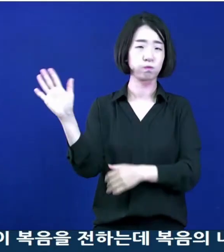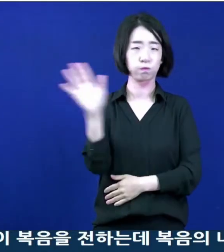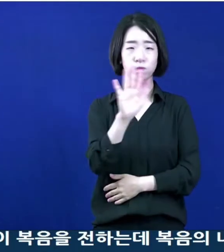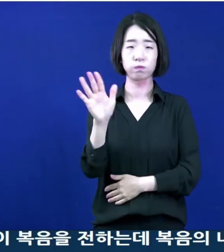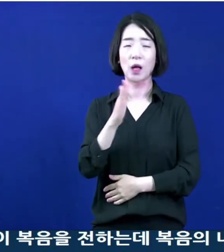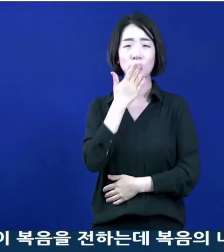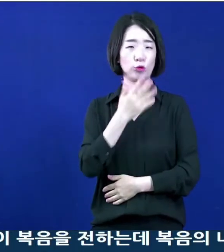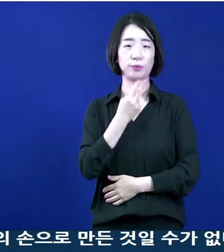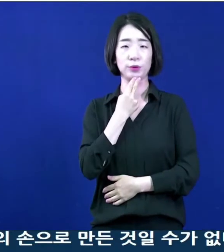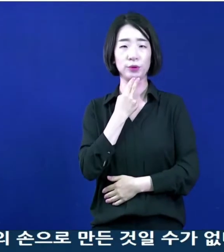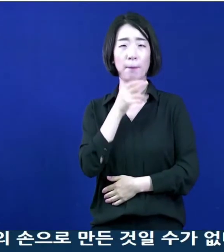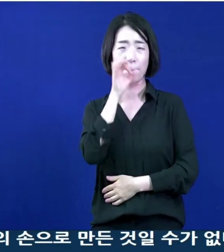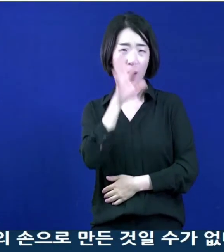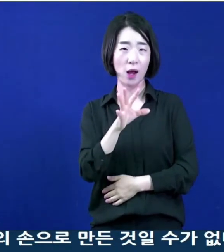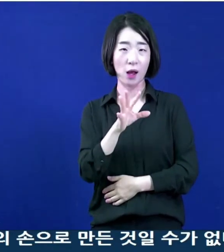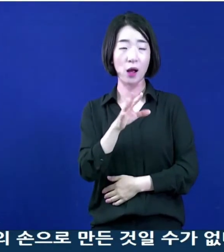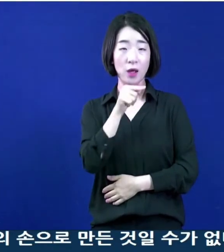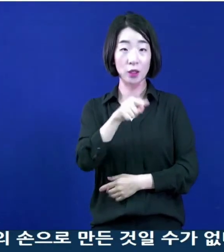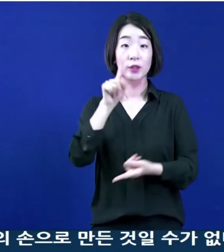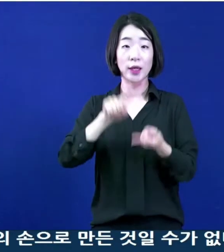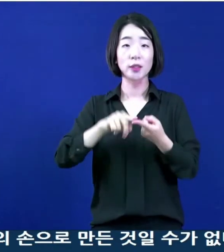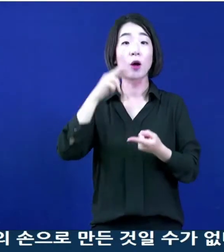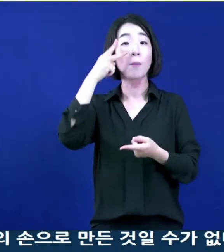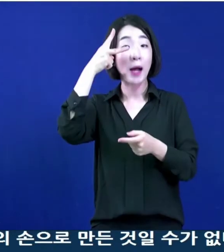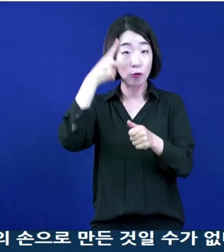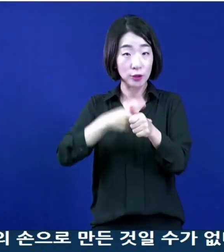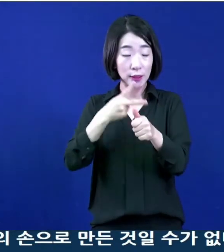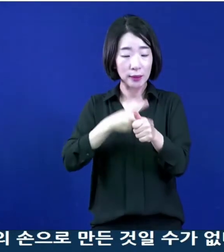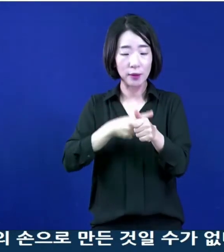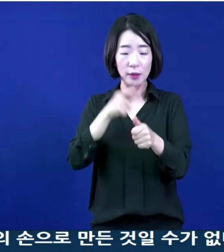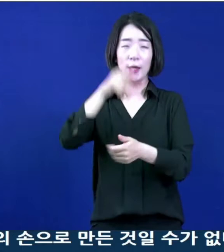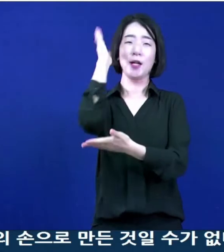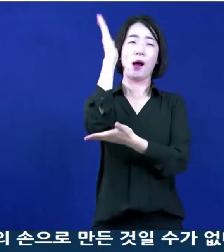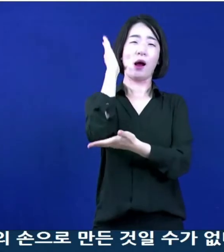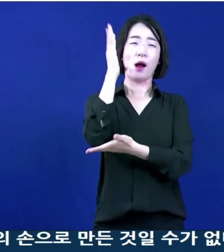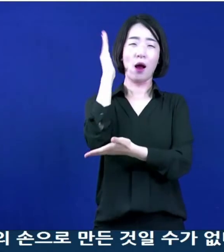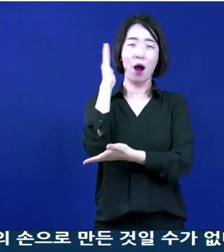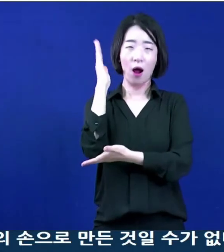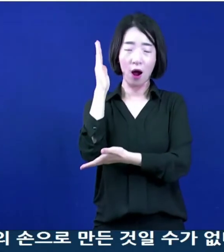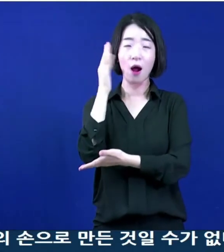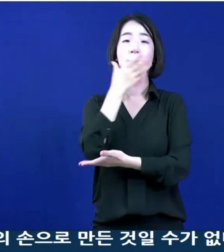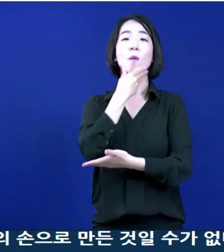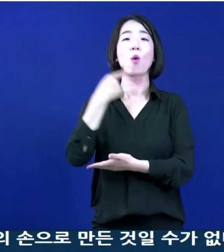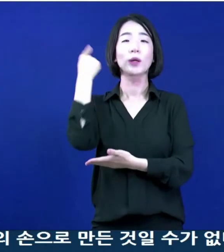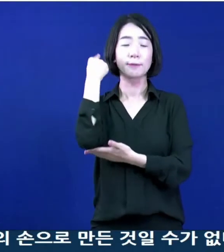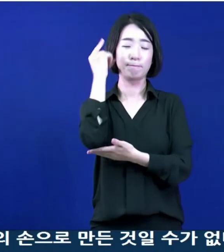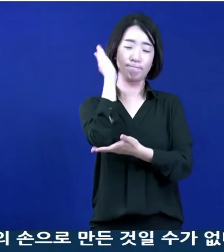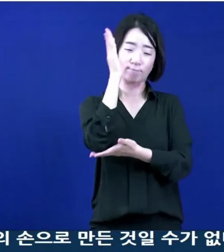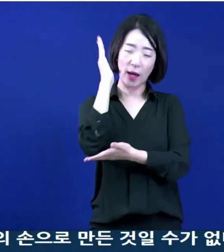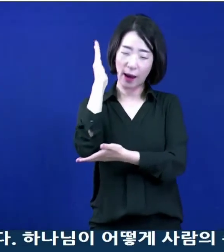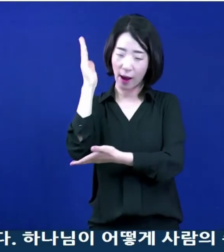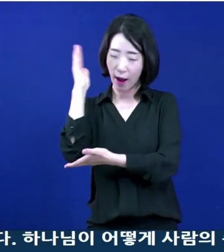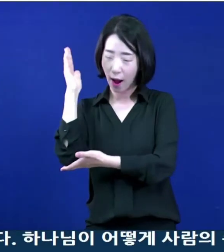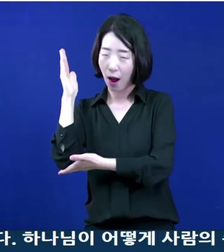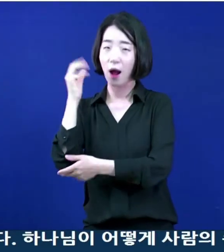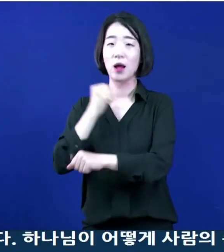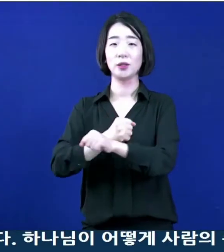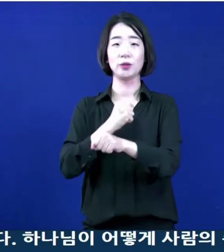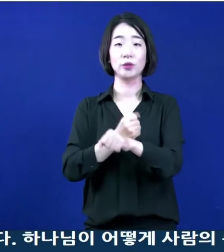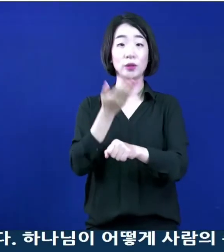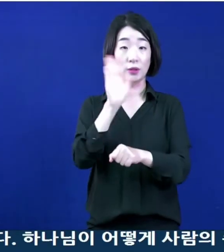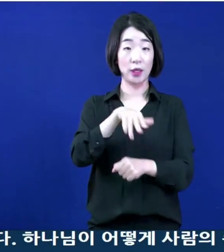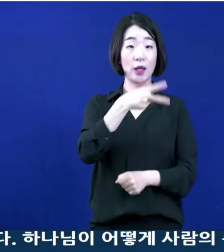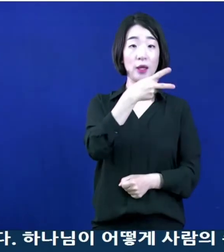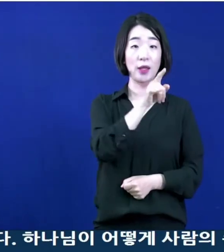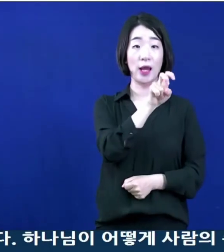형상이지 않습니까? 그래서 바울이 그거 안 된다고 얘기했습니다. 바울은 그냥 복음을 전했습니다. 근데